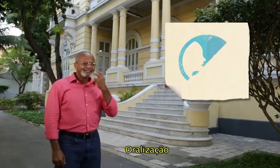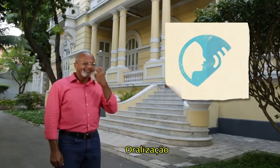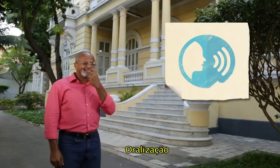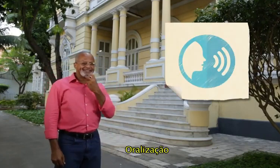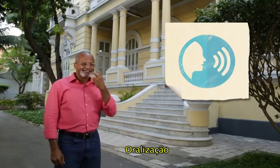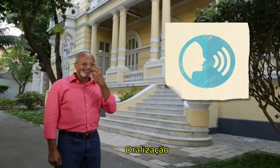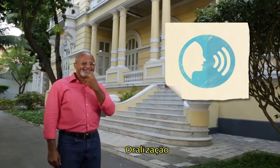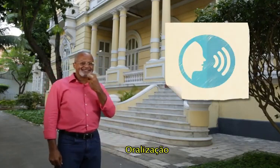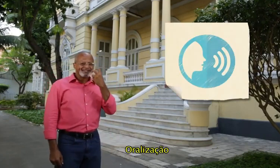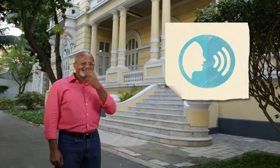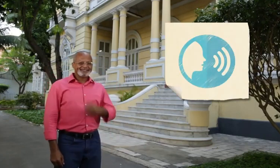Oralização.